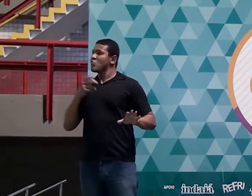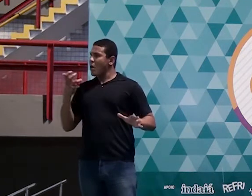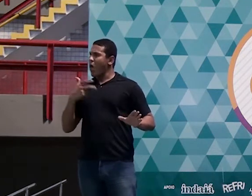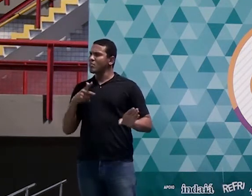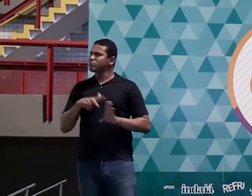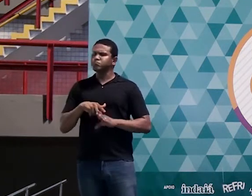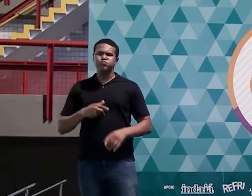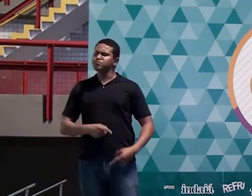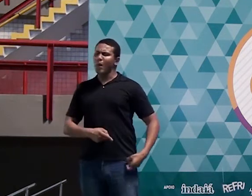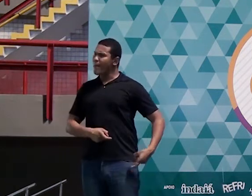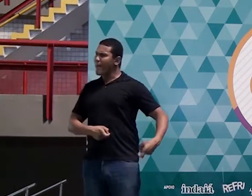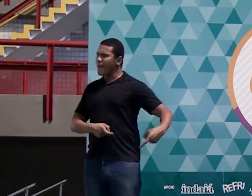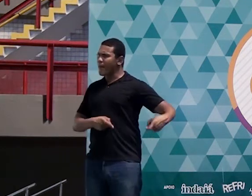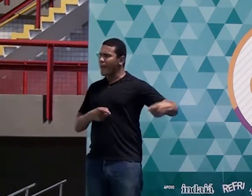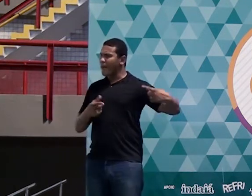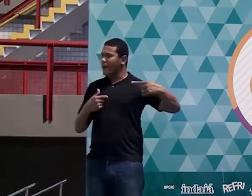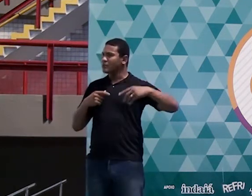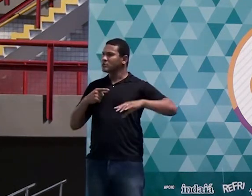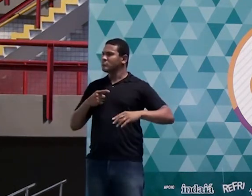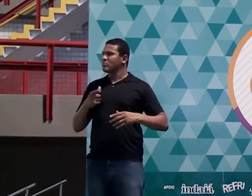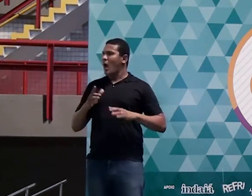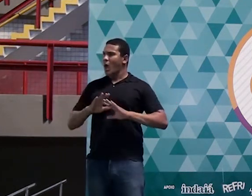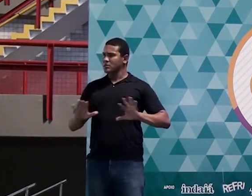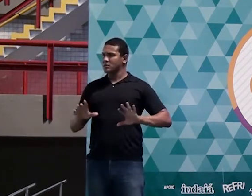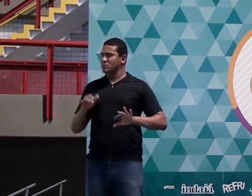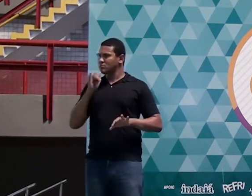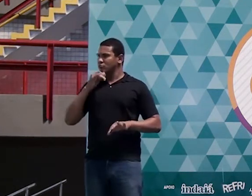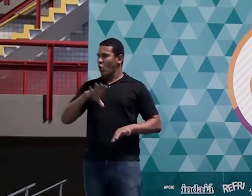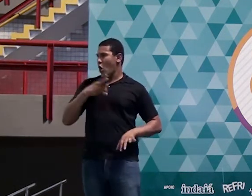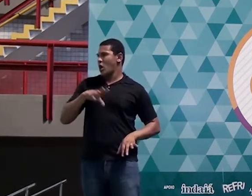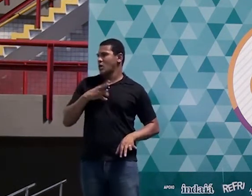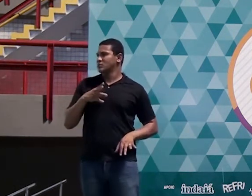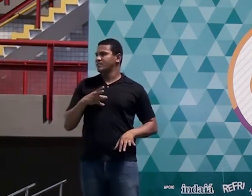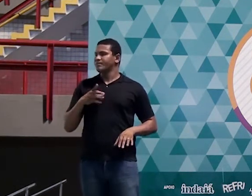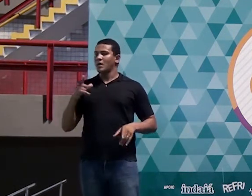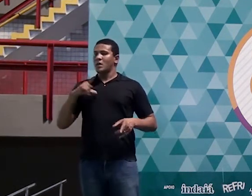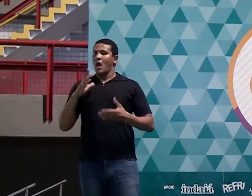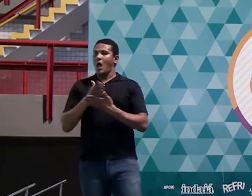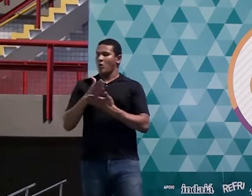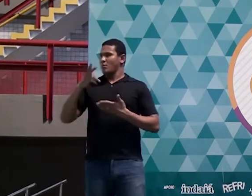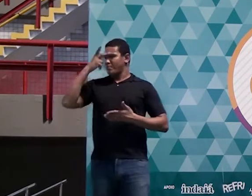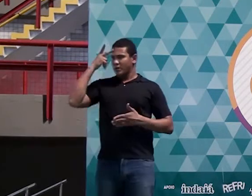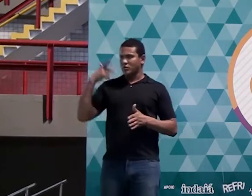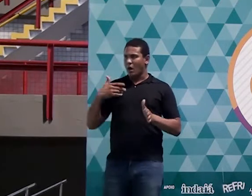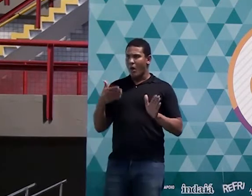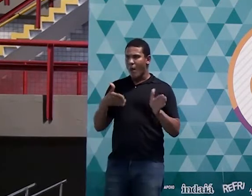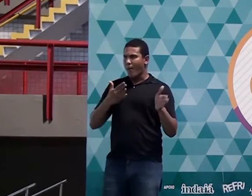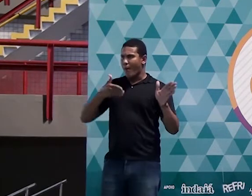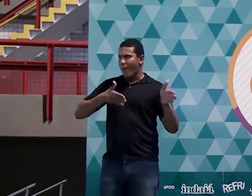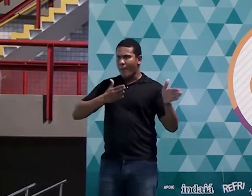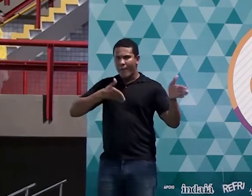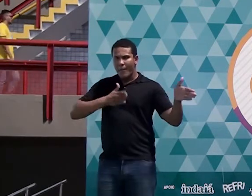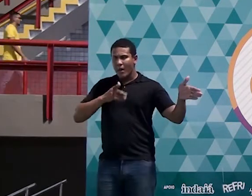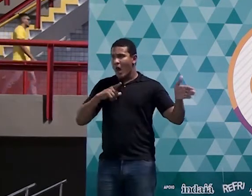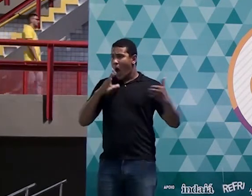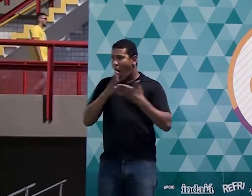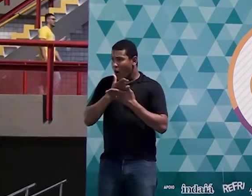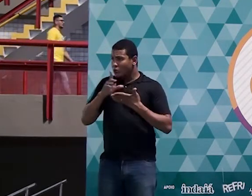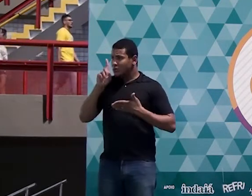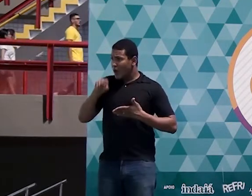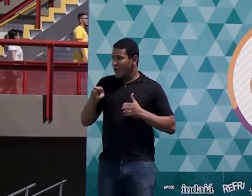batalhas mais importantes. Teve gente que foi para as cruzadas para tentar controlar as rotas